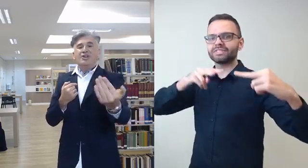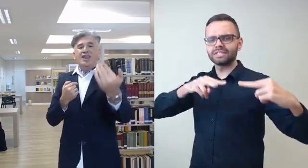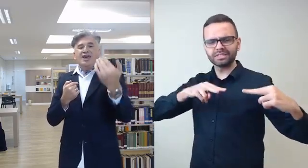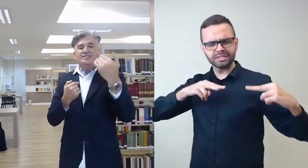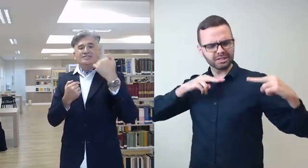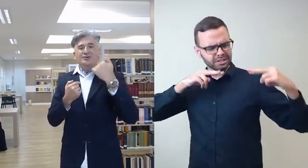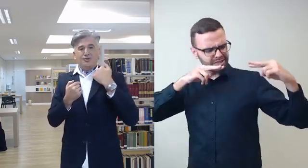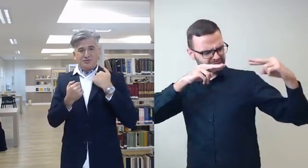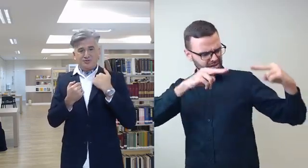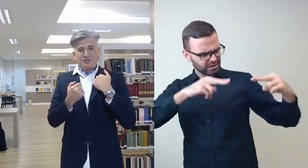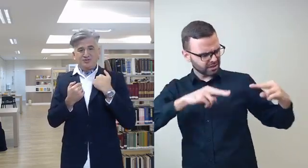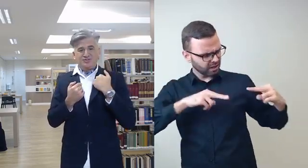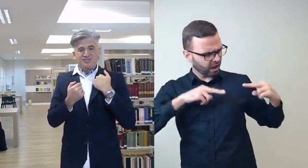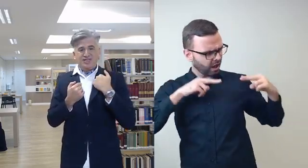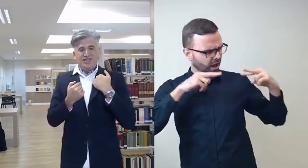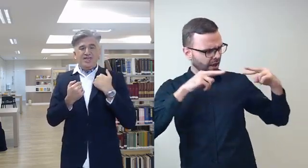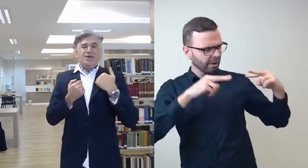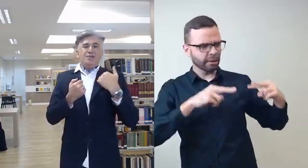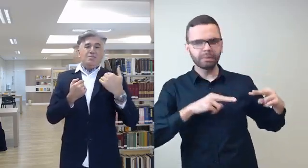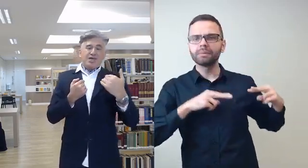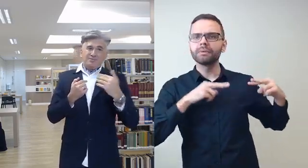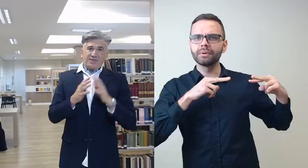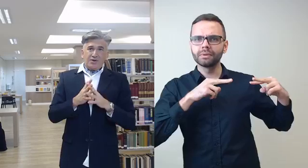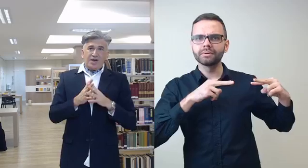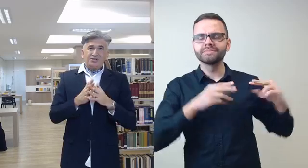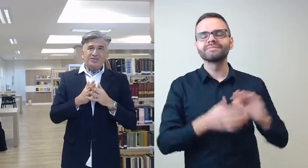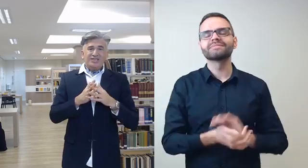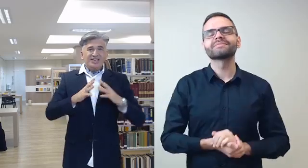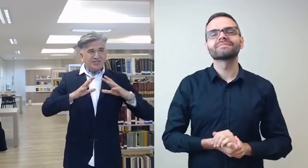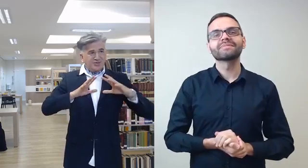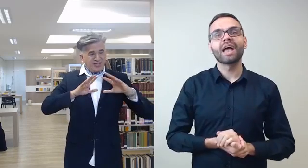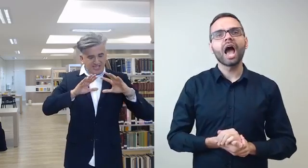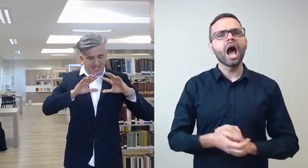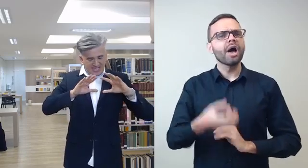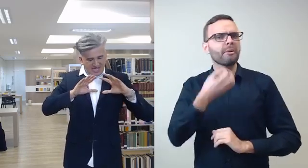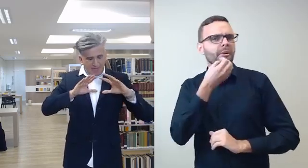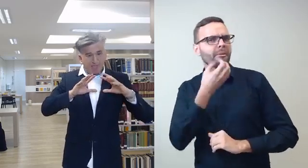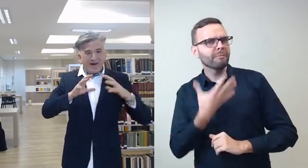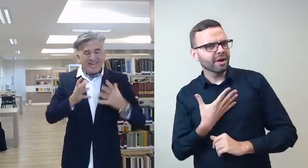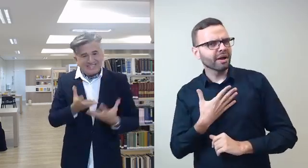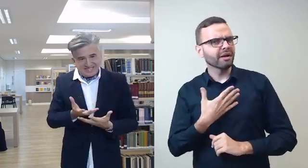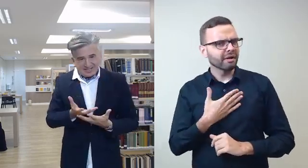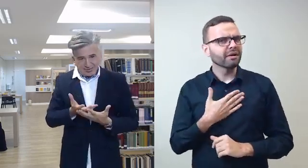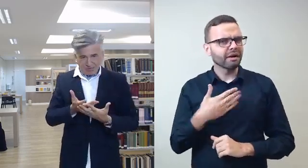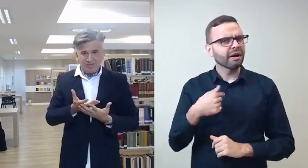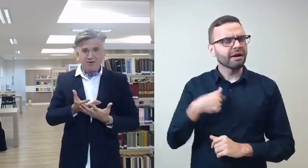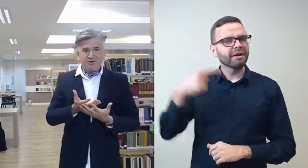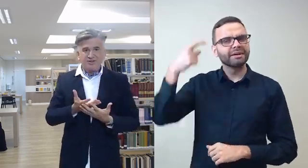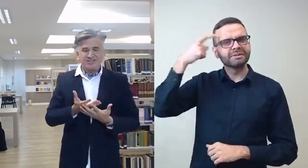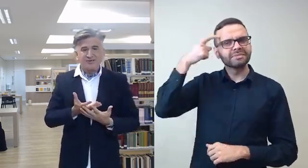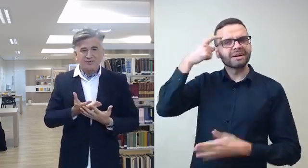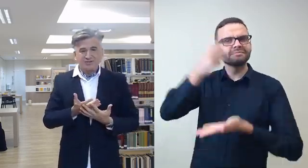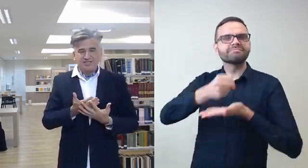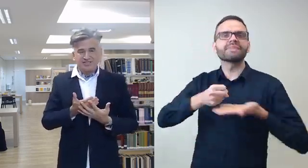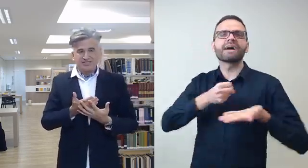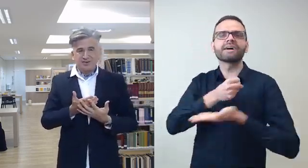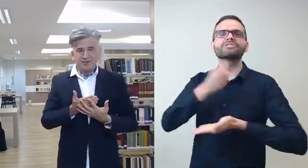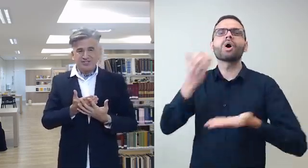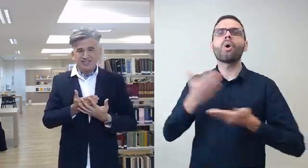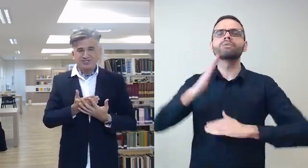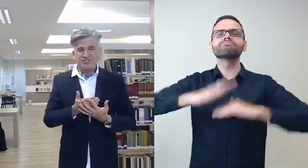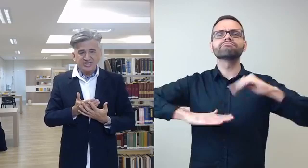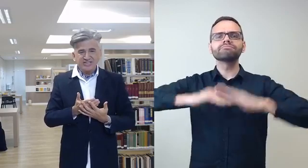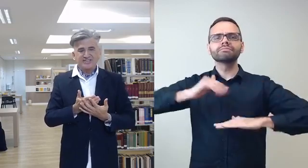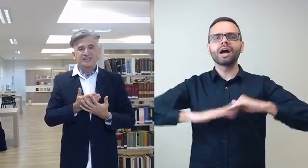me olharás com os meus. Bem, eu acho que isso aqui é a base do que eu quero conversar com vocês nessa